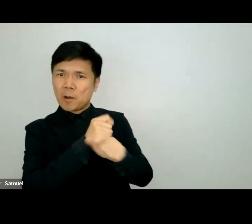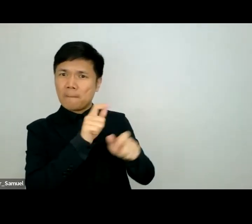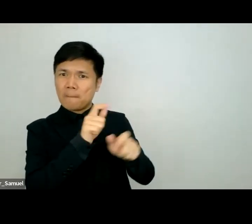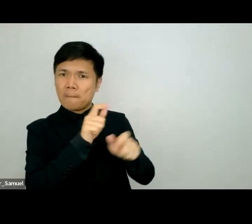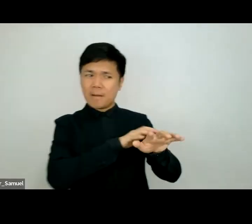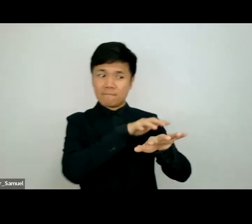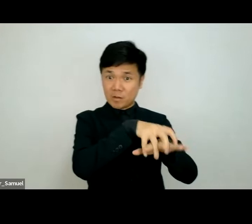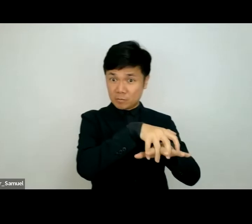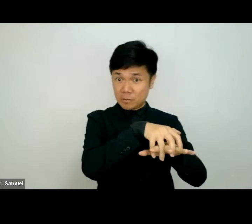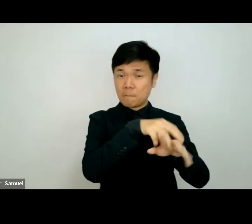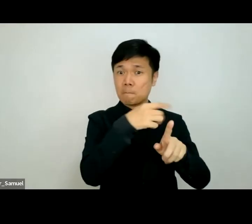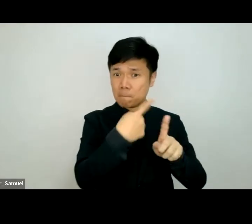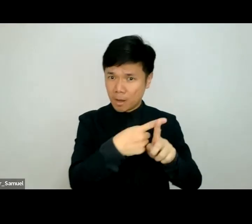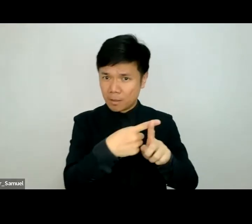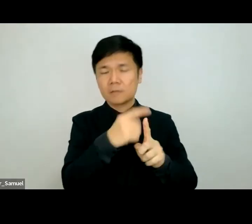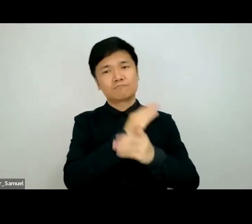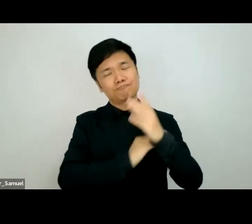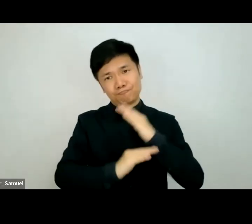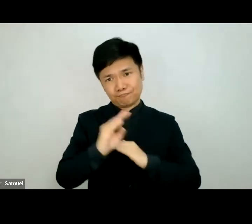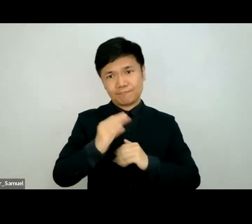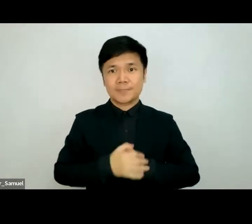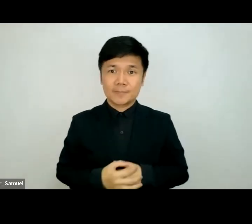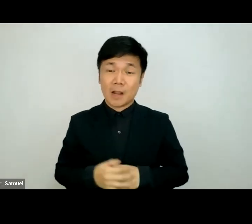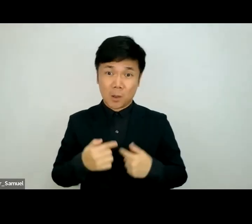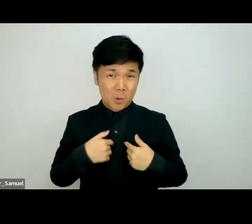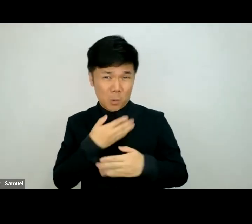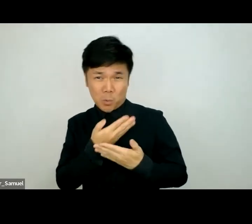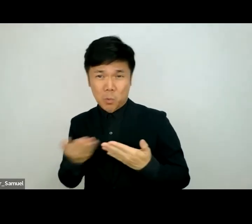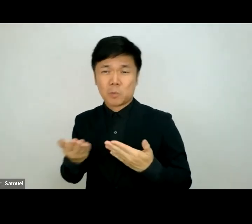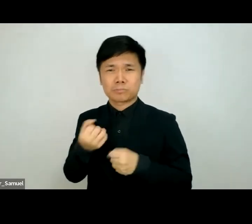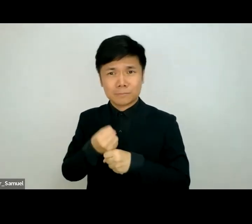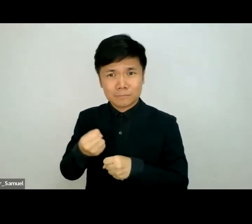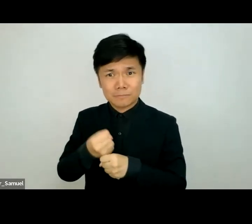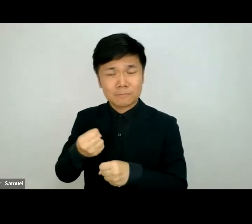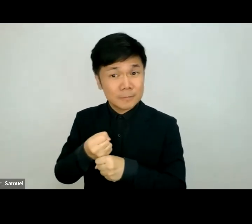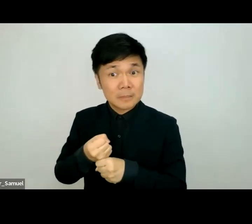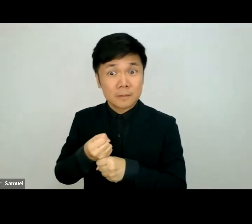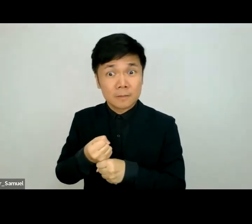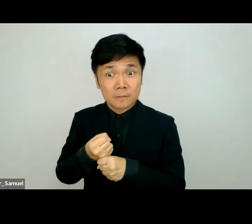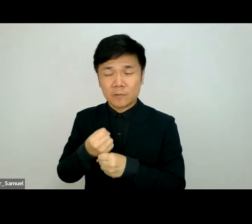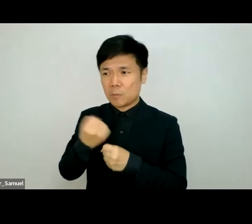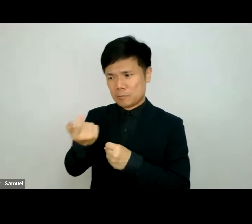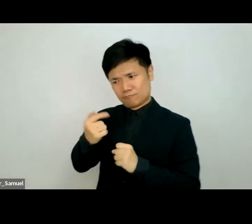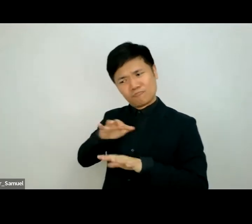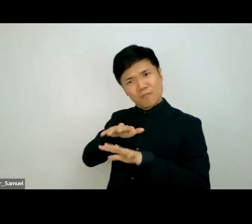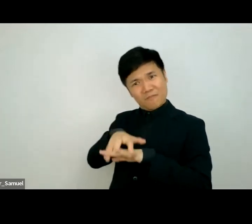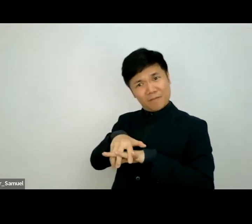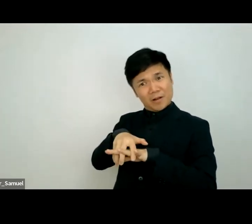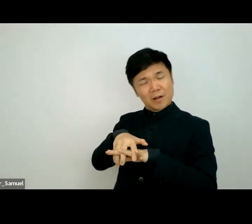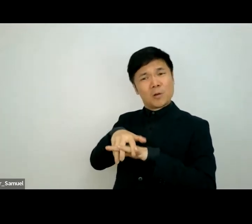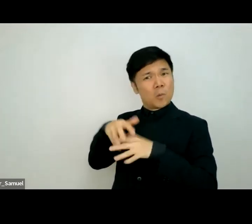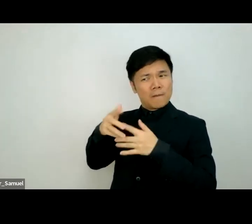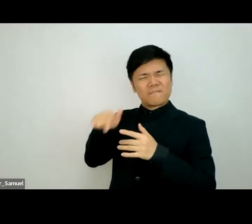du réseau mondial qui parle pour la défense des droits des femmes indigènes en situation de